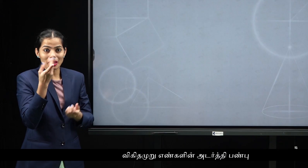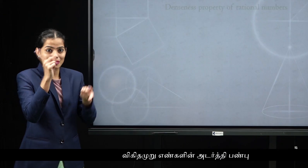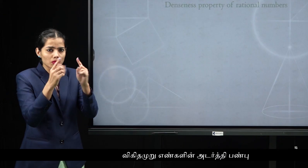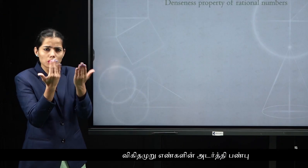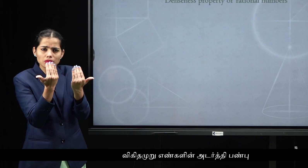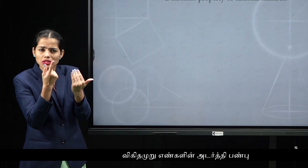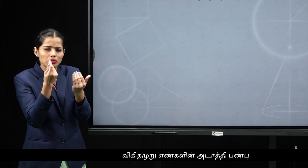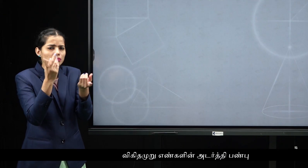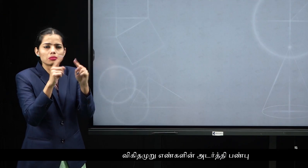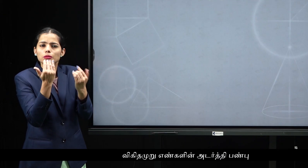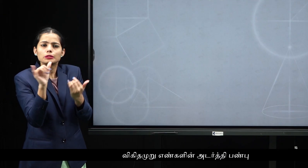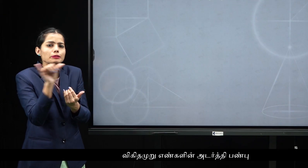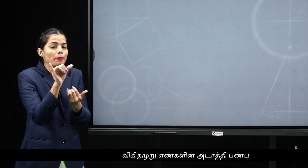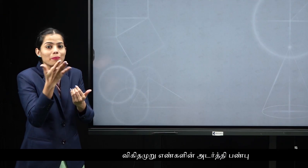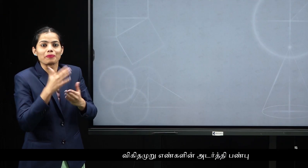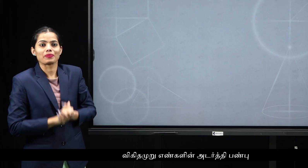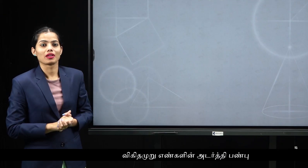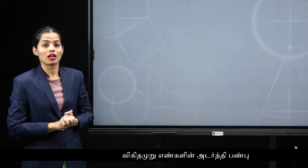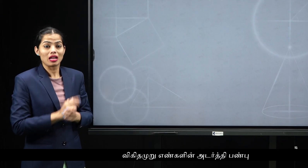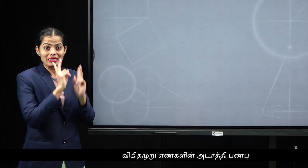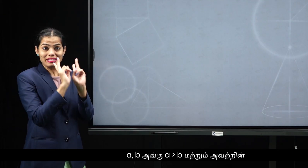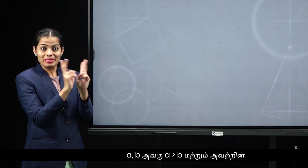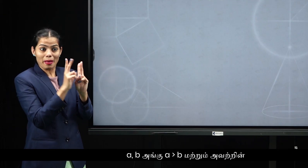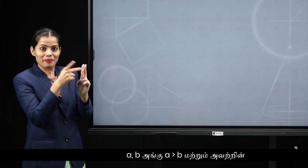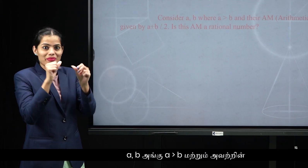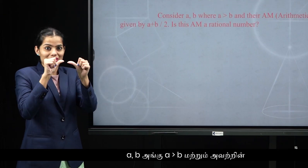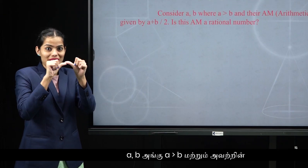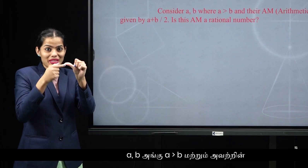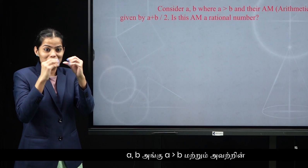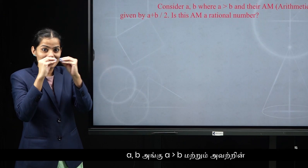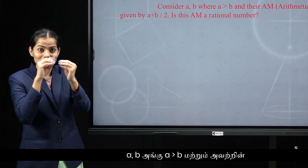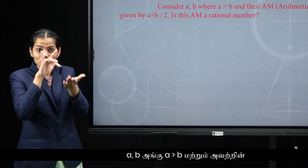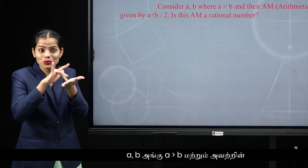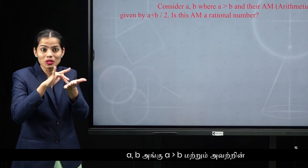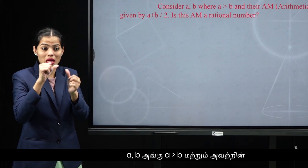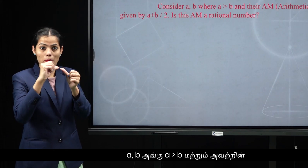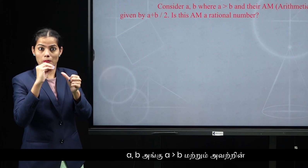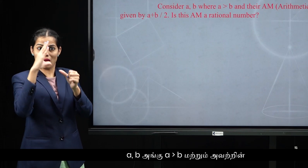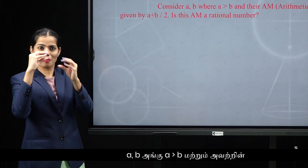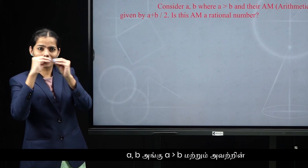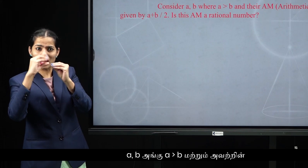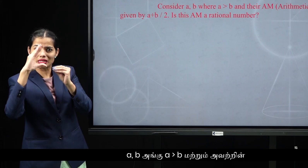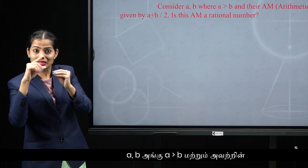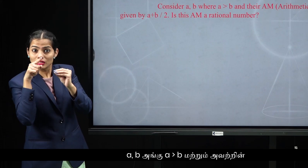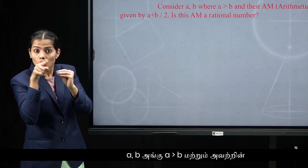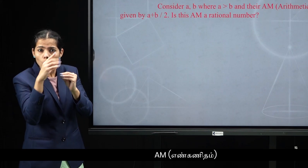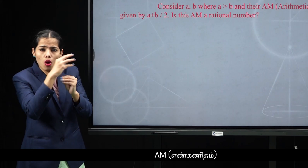விகிதமுறு எண்களின் அடர்த்தி பண்பு. AB அங்கு A Bஐ விட பெரியது மற்றும்